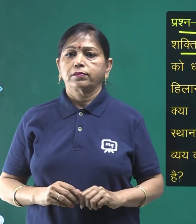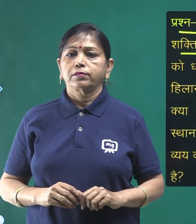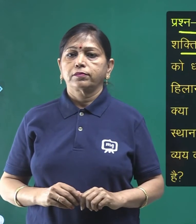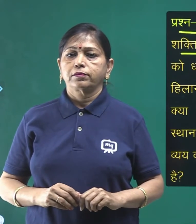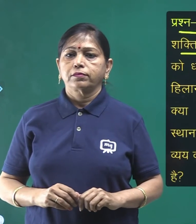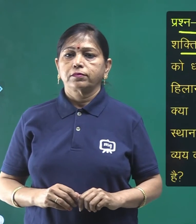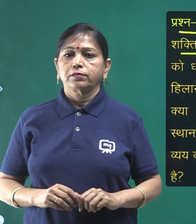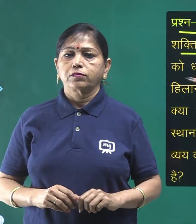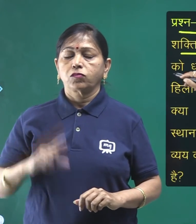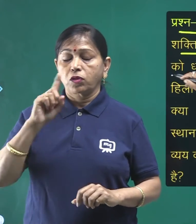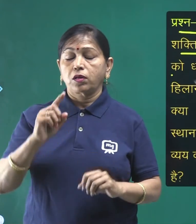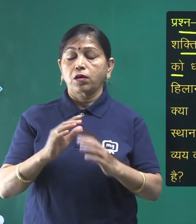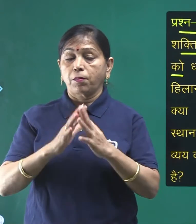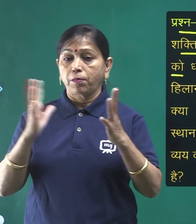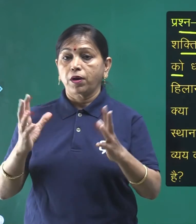एक बड़ी चट्टान को